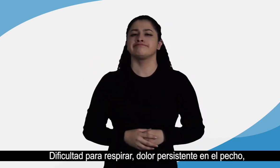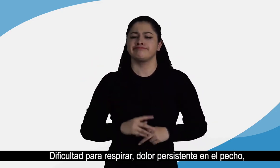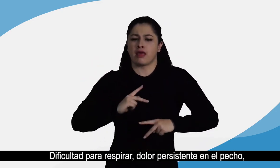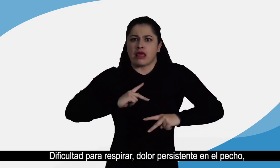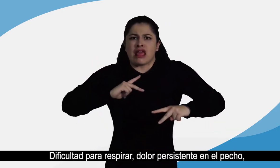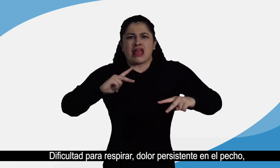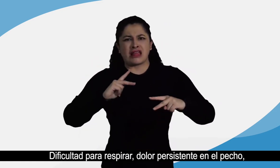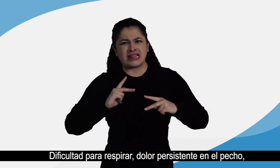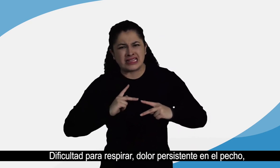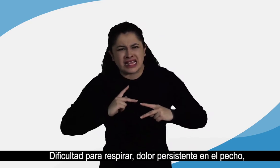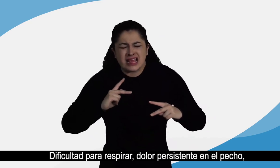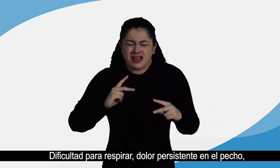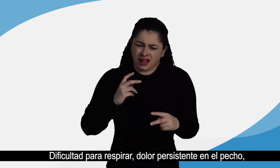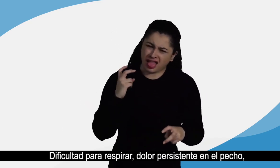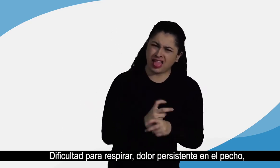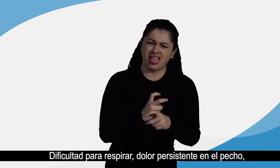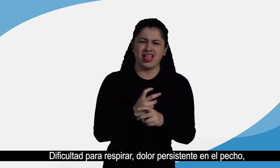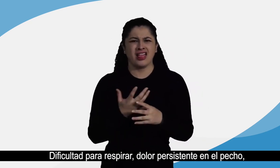Dificultad para respirar 12.